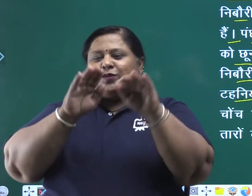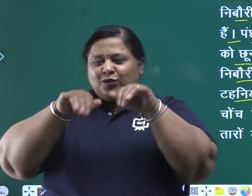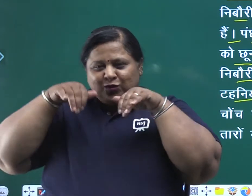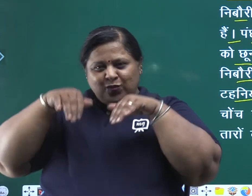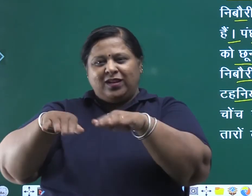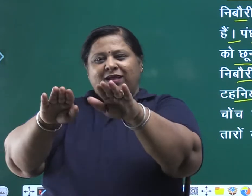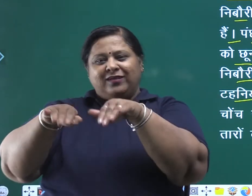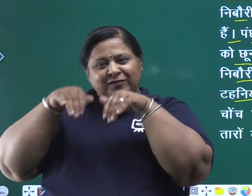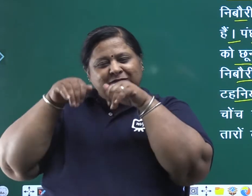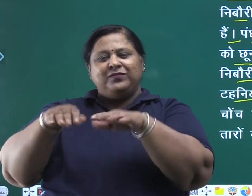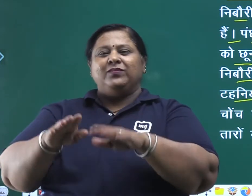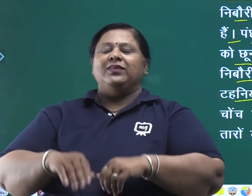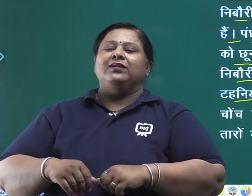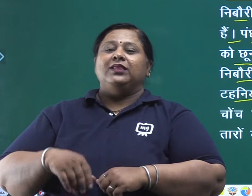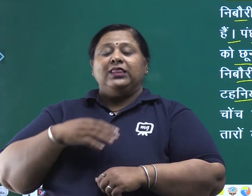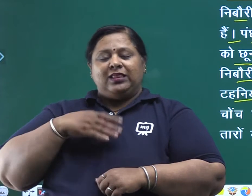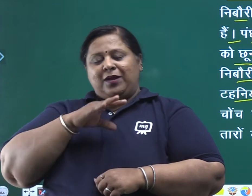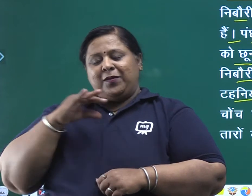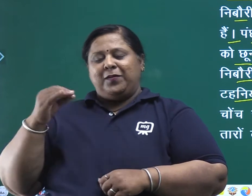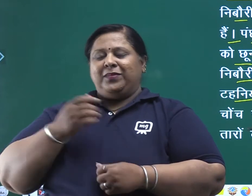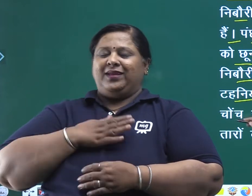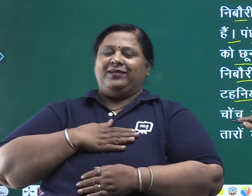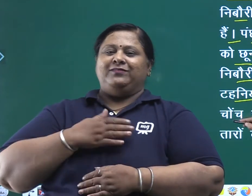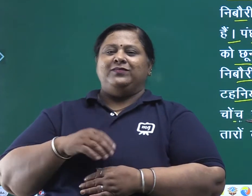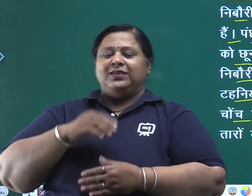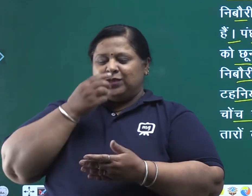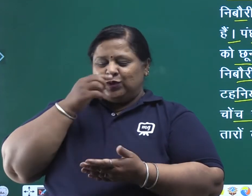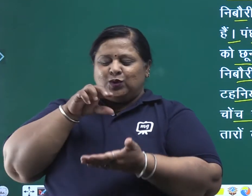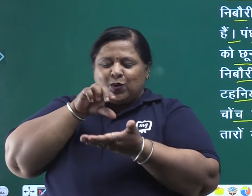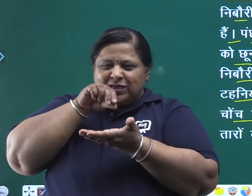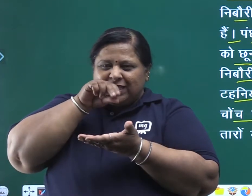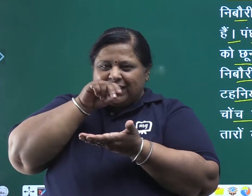झूलना तथा अपनी चोंच से